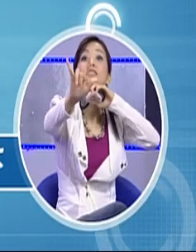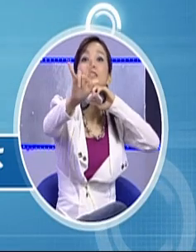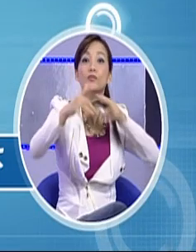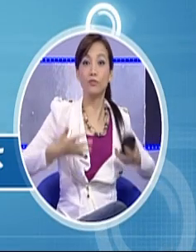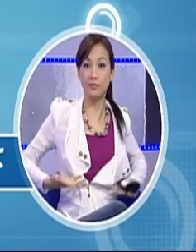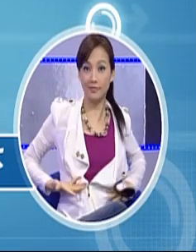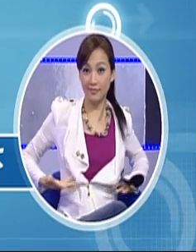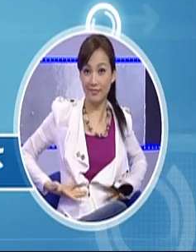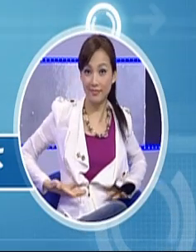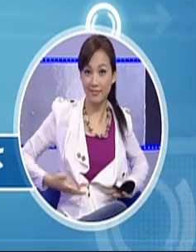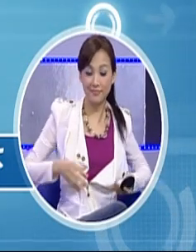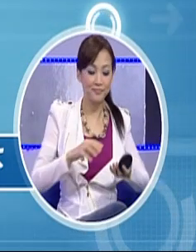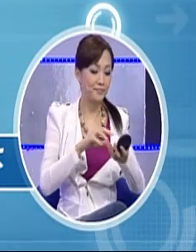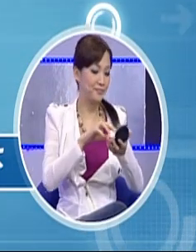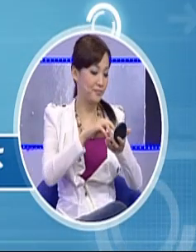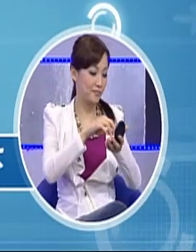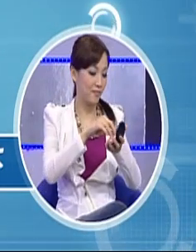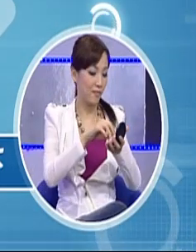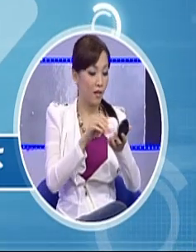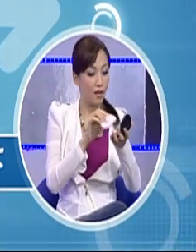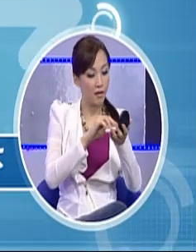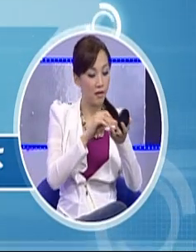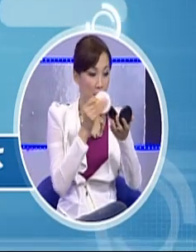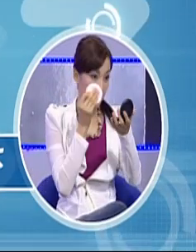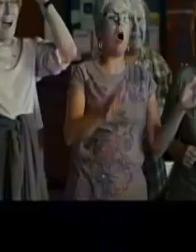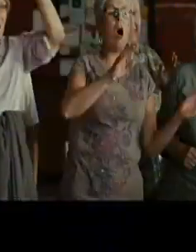等等，先休息一下哦。